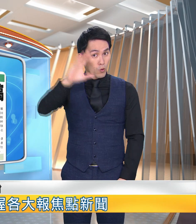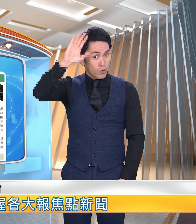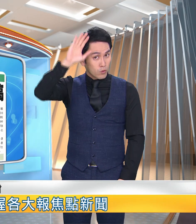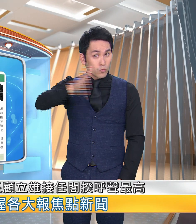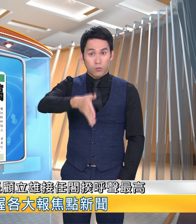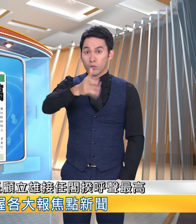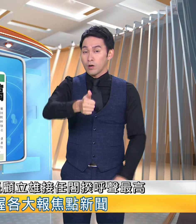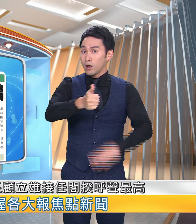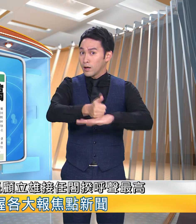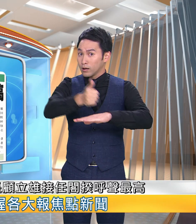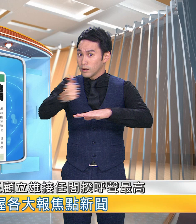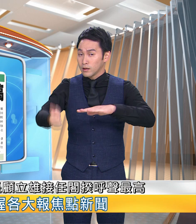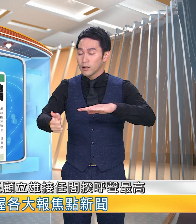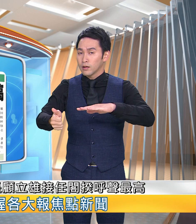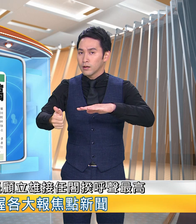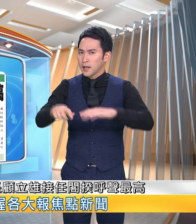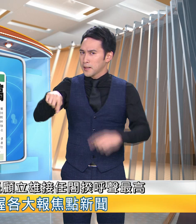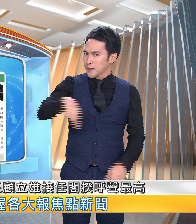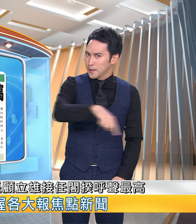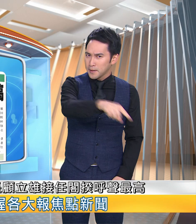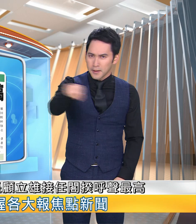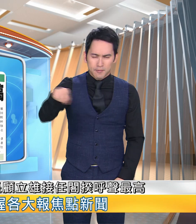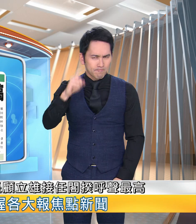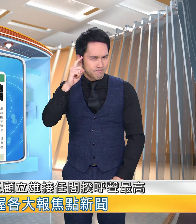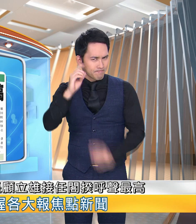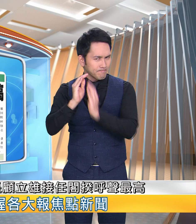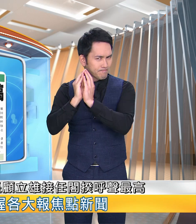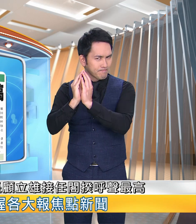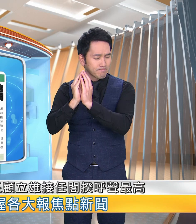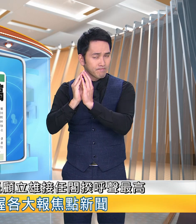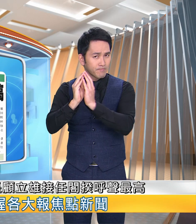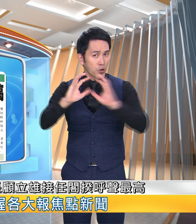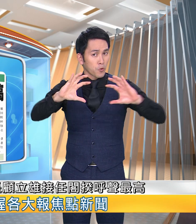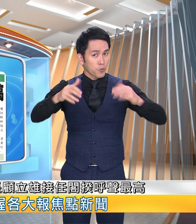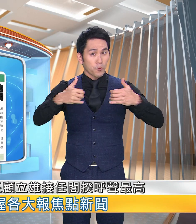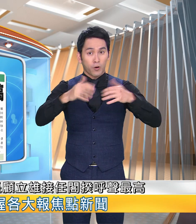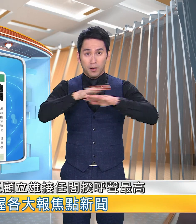以国安会秘书长顾立雄接任阁揆的呼声最高。